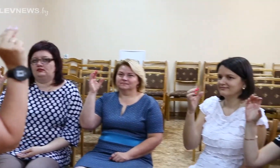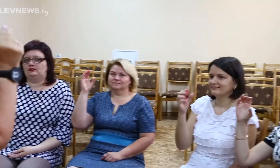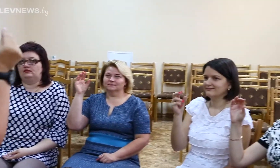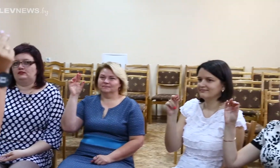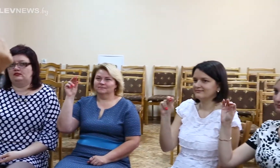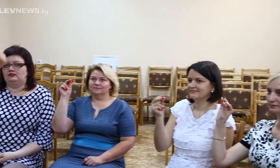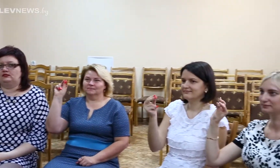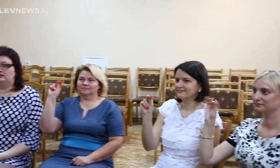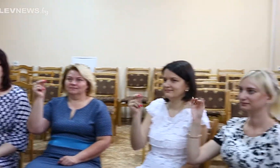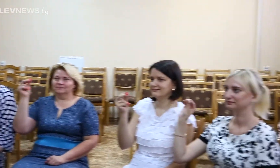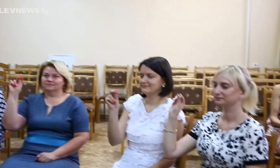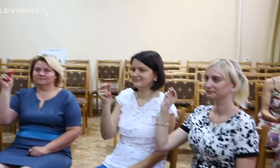четверг.